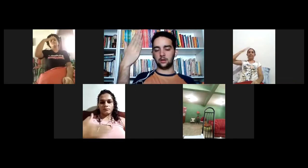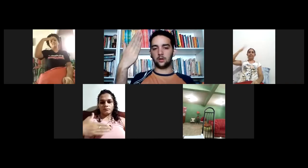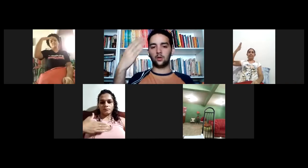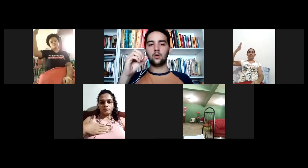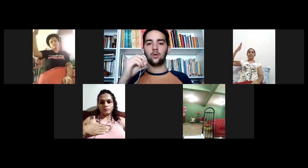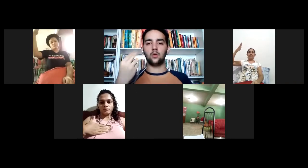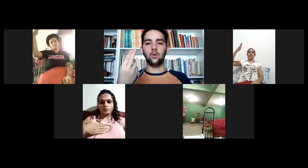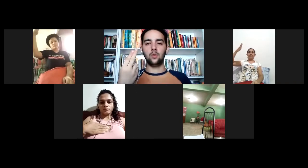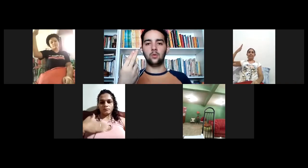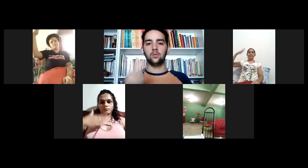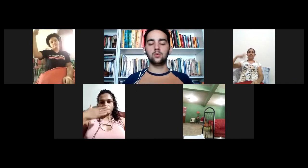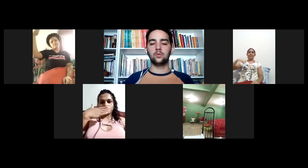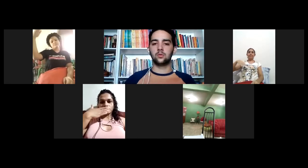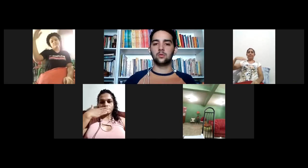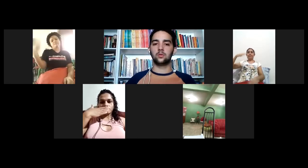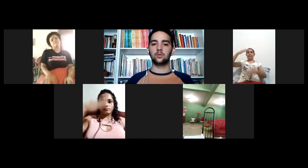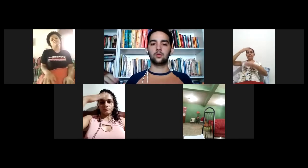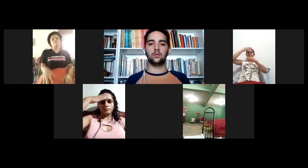fora. Ou